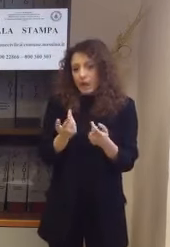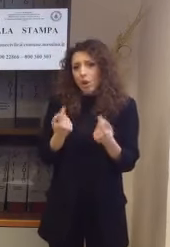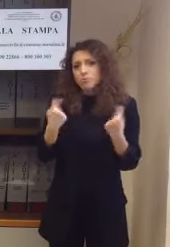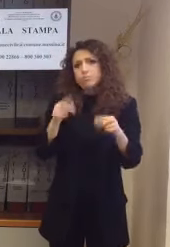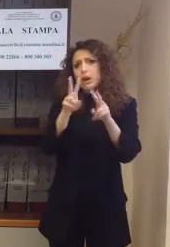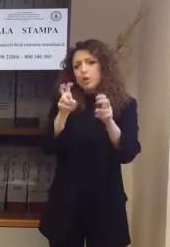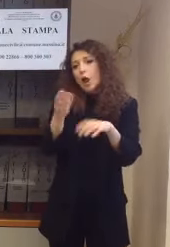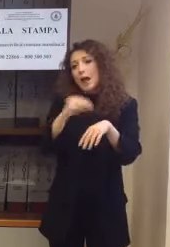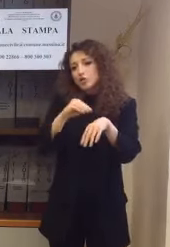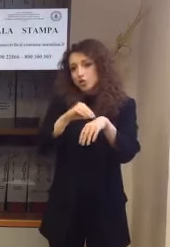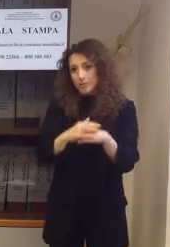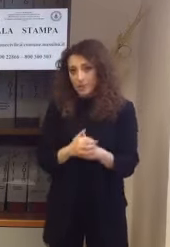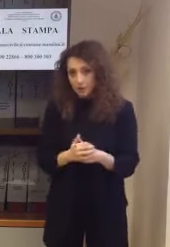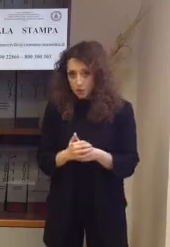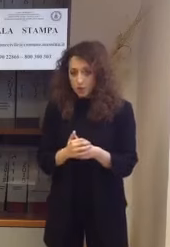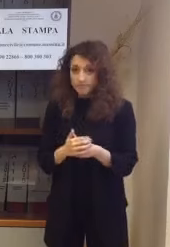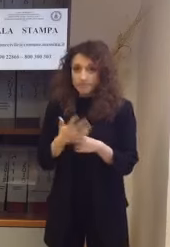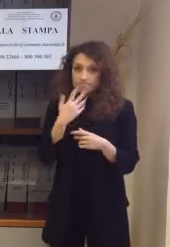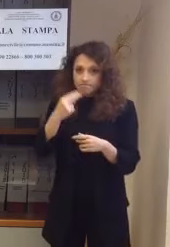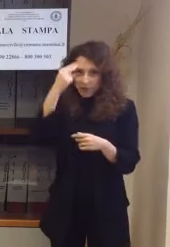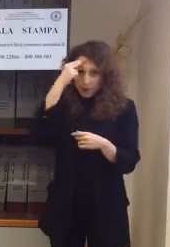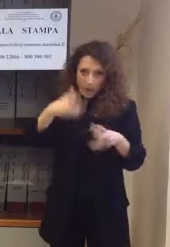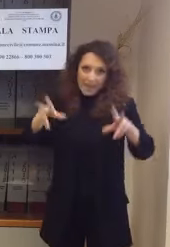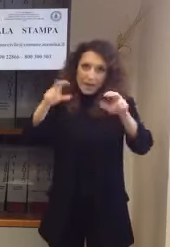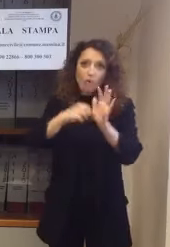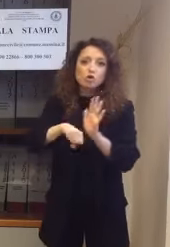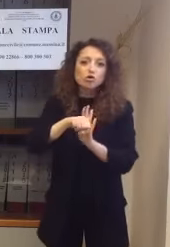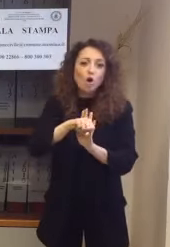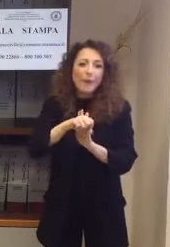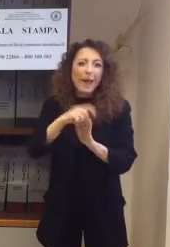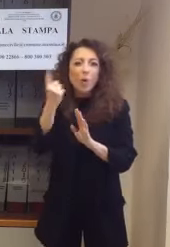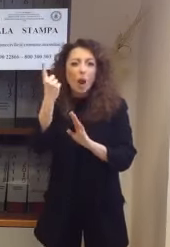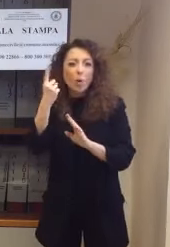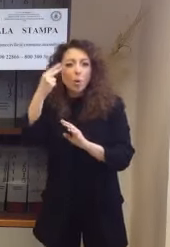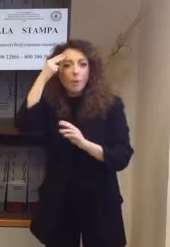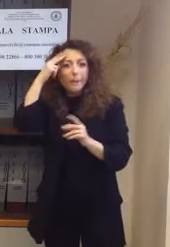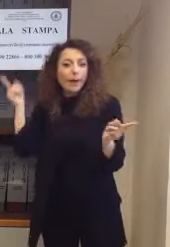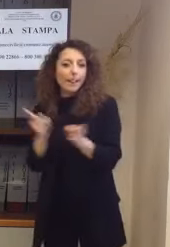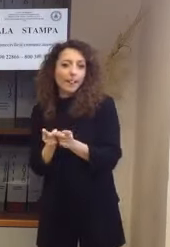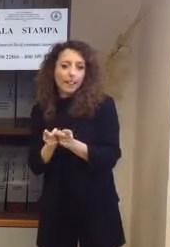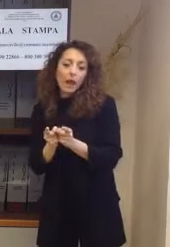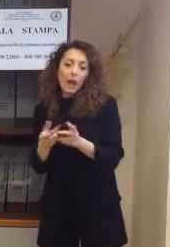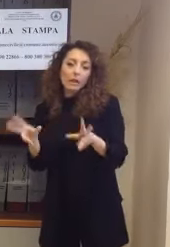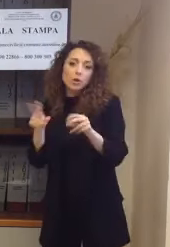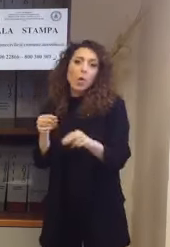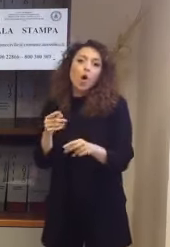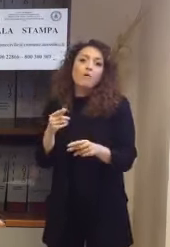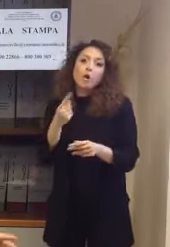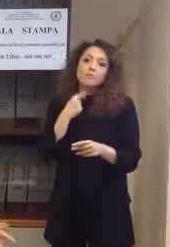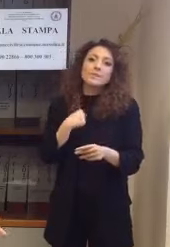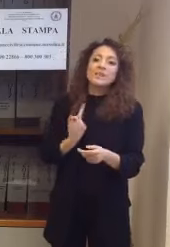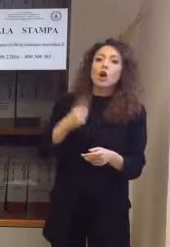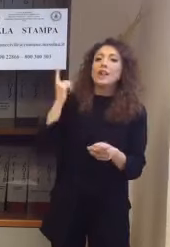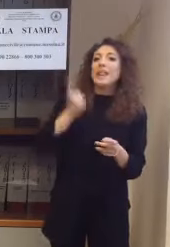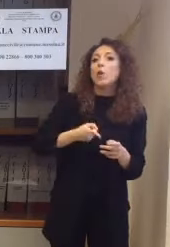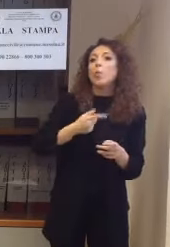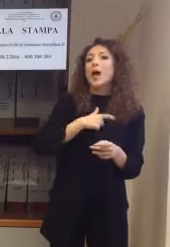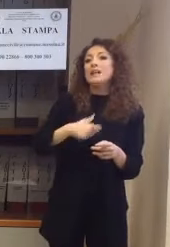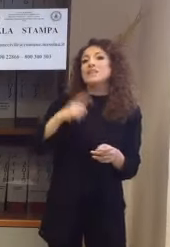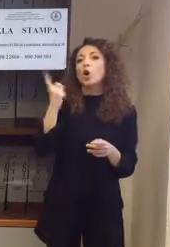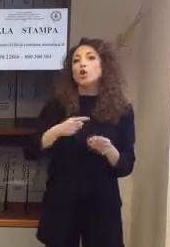un aggiornamento, vi ho voluto ricordare la storia perché qualcuno alla memoria corta ha cominciato a porre il problema a De Luca. Sindaco De Luca, faccia